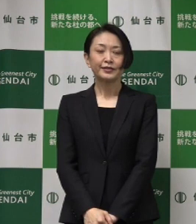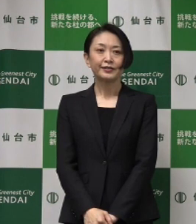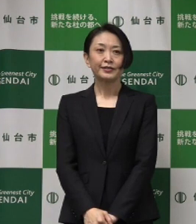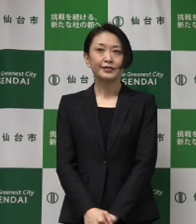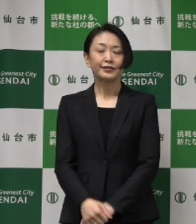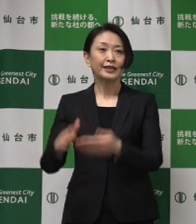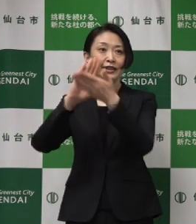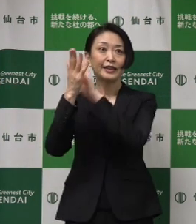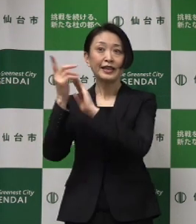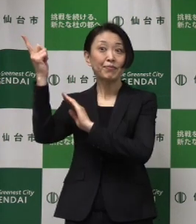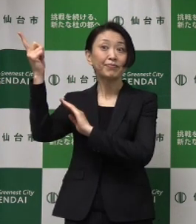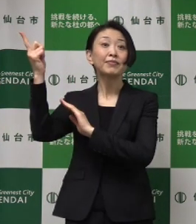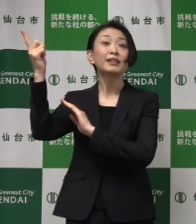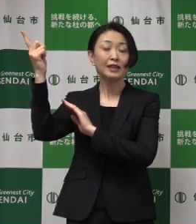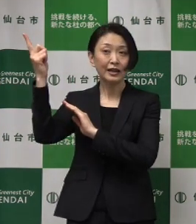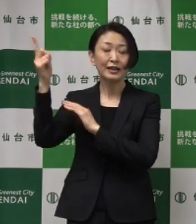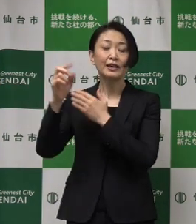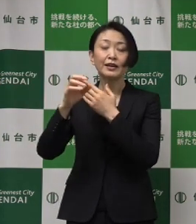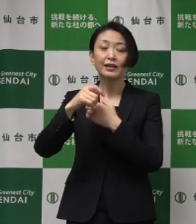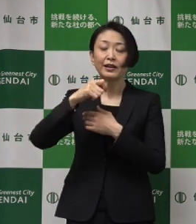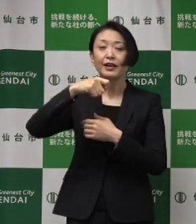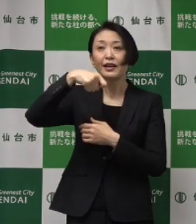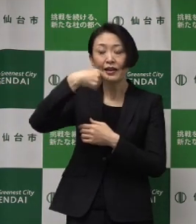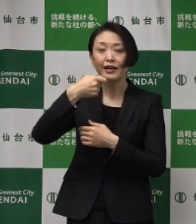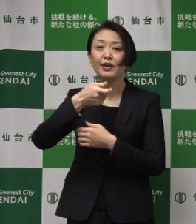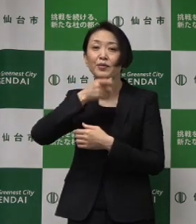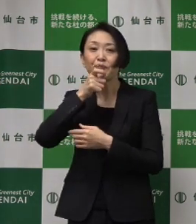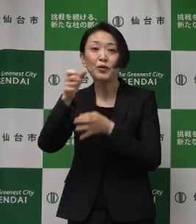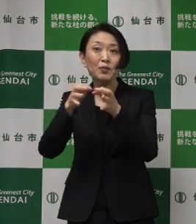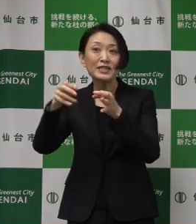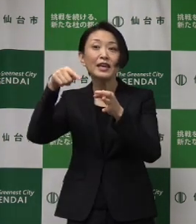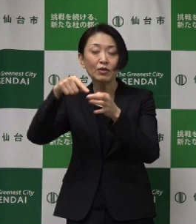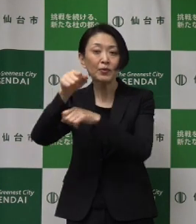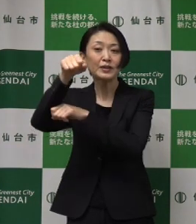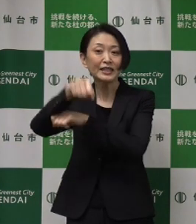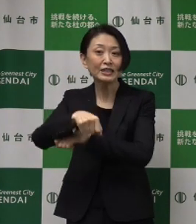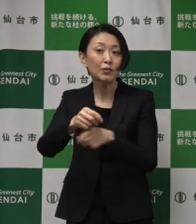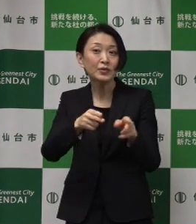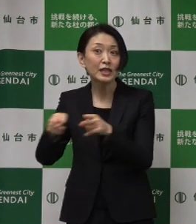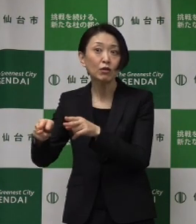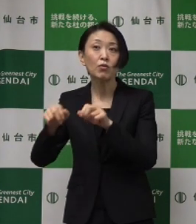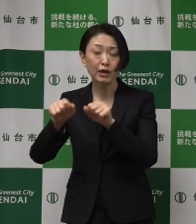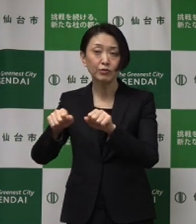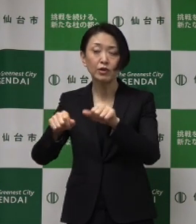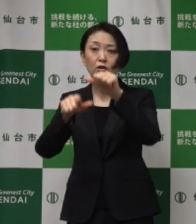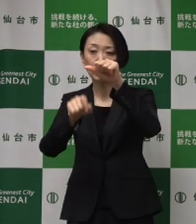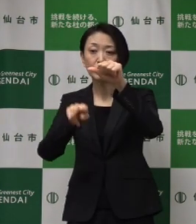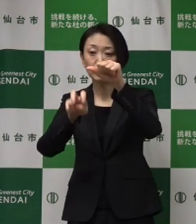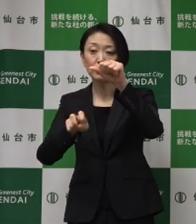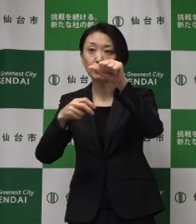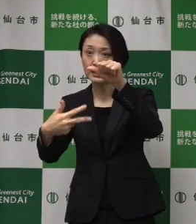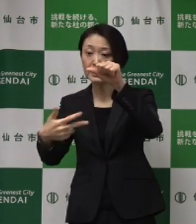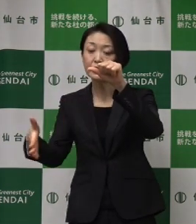認証制度について、 はい、 飲食店への認証、認証制度について、21日から、受け付け